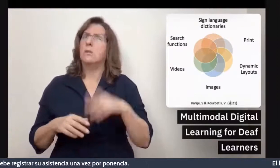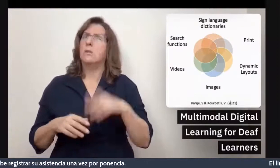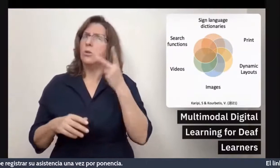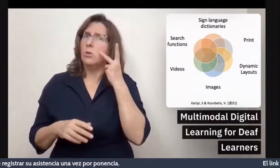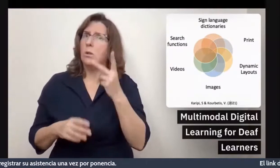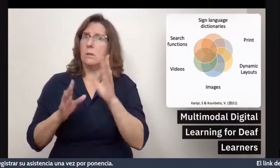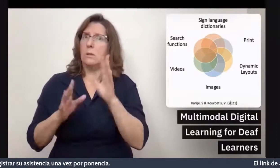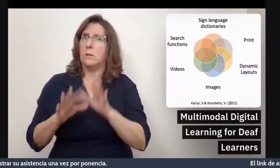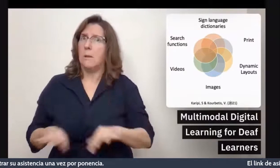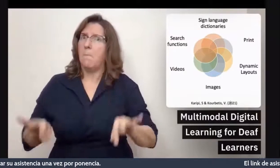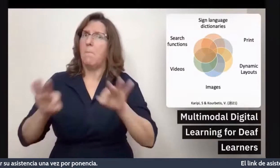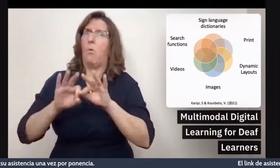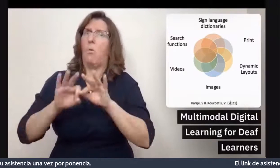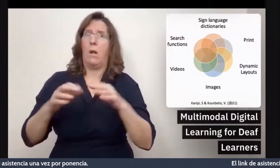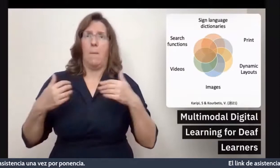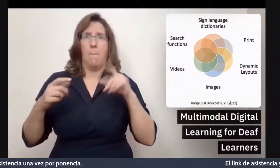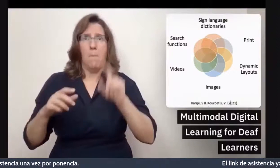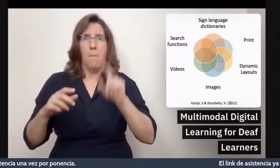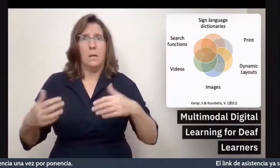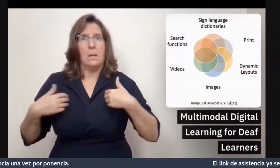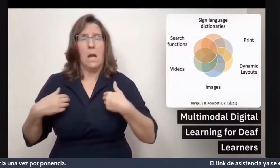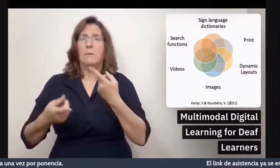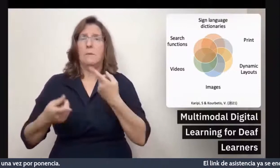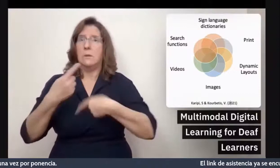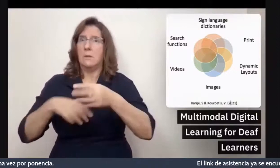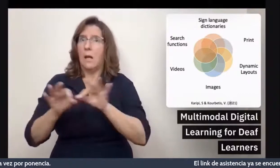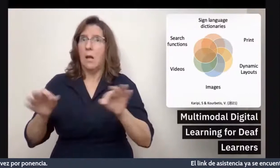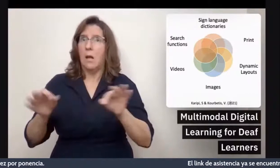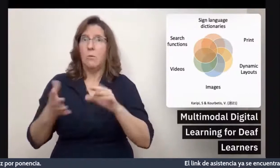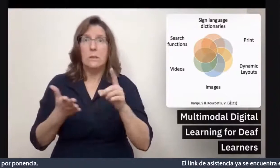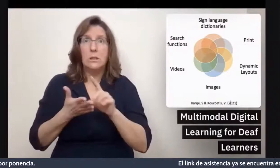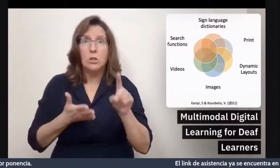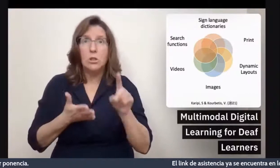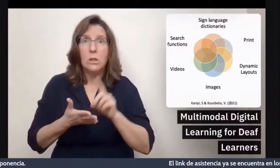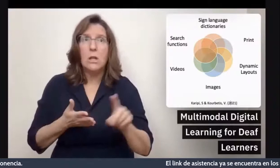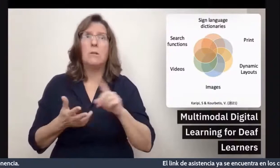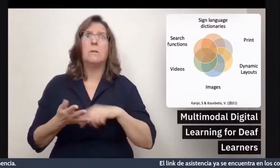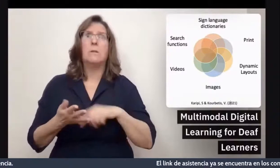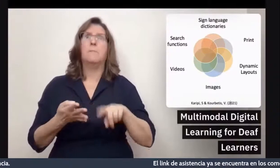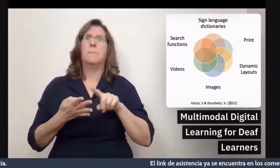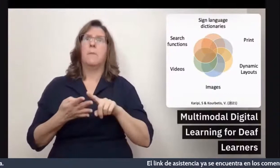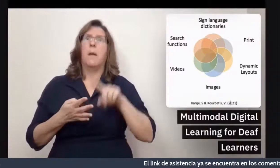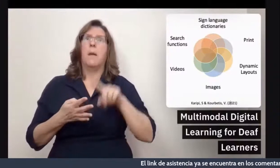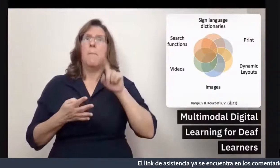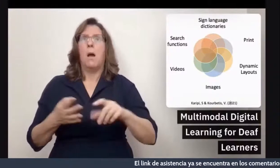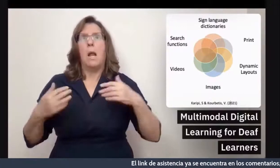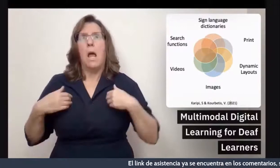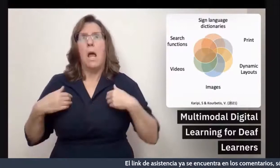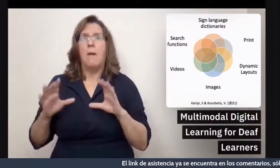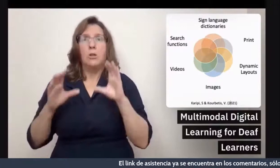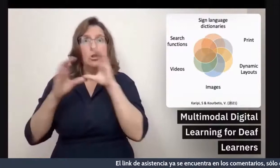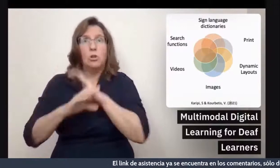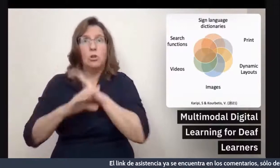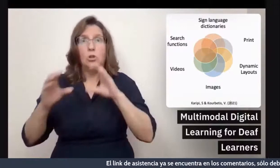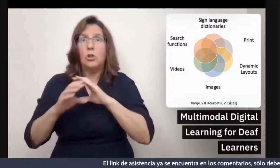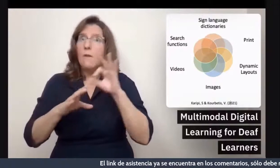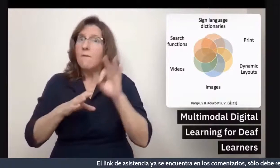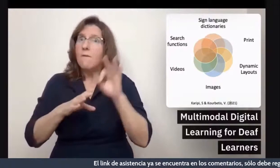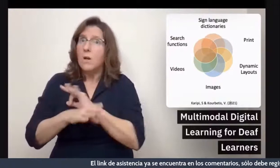como diccionarios en lengua de señas, muy buenas investigaciones y funciones, videos de muy